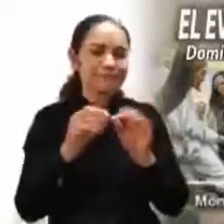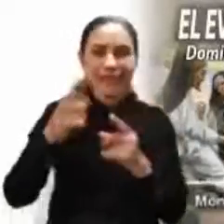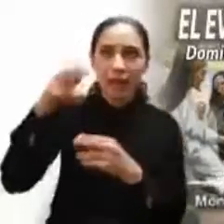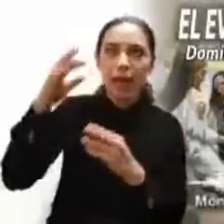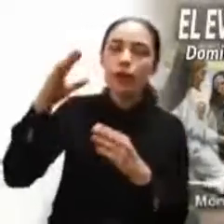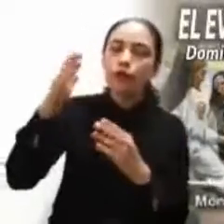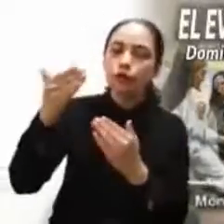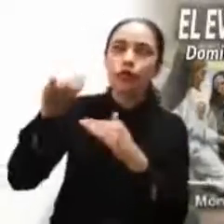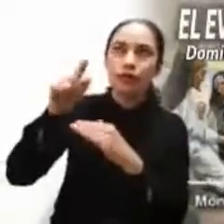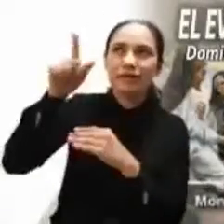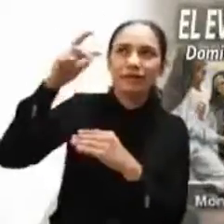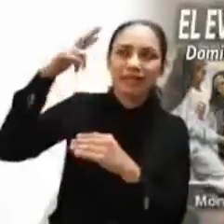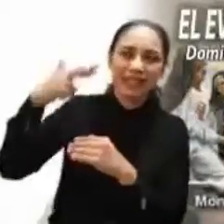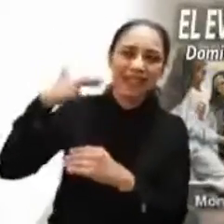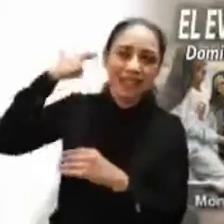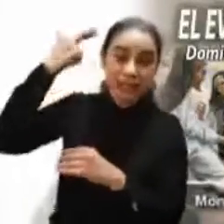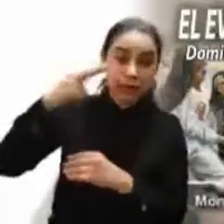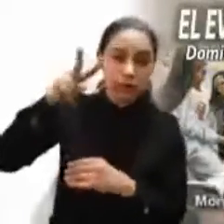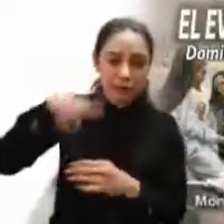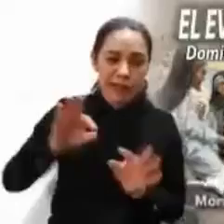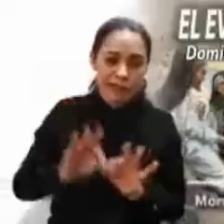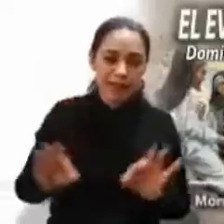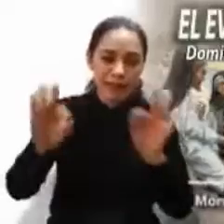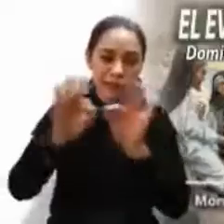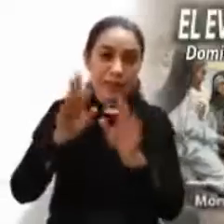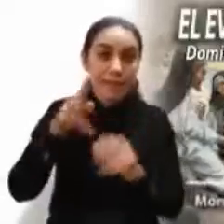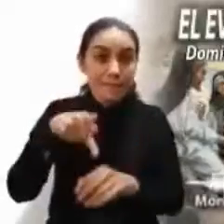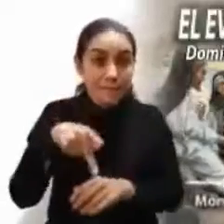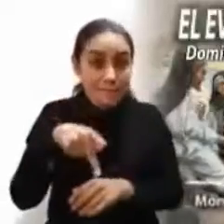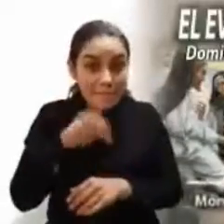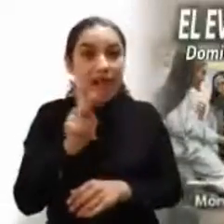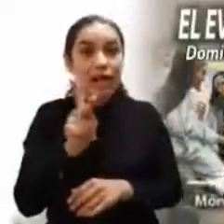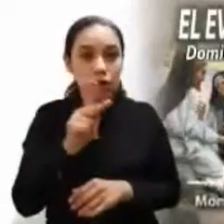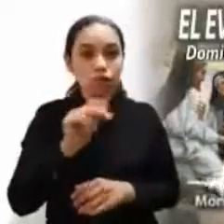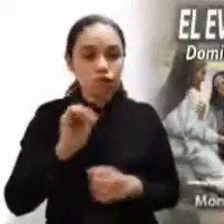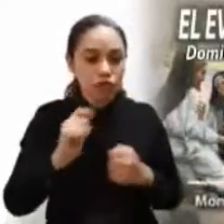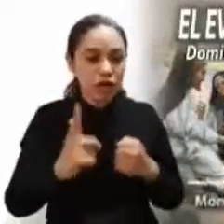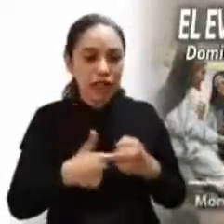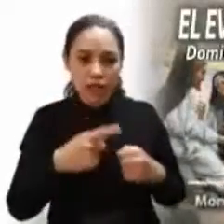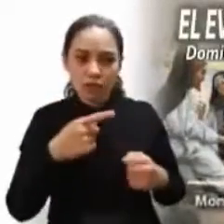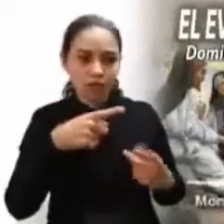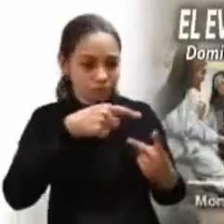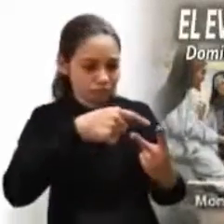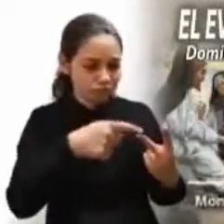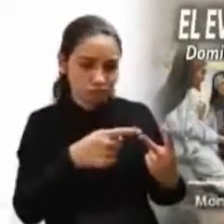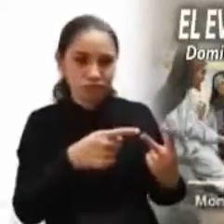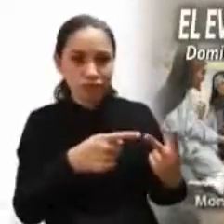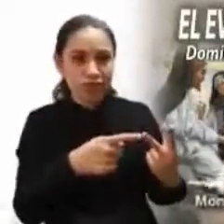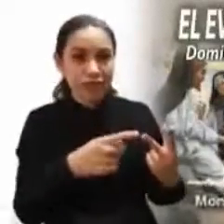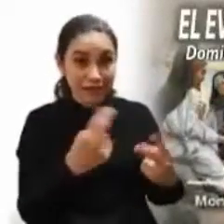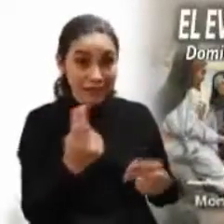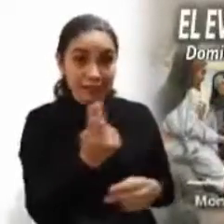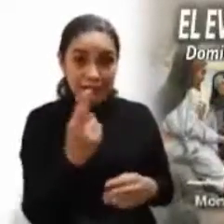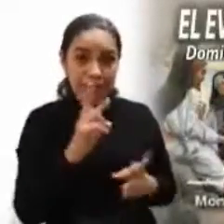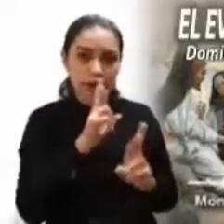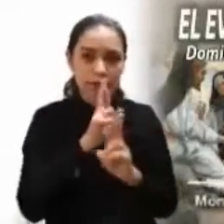algunas preguntas que son imprescindibles y ahora esperan respuestas serias y